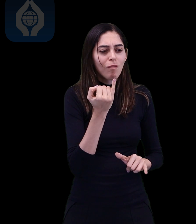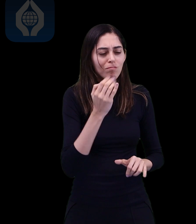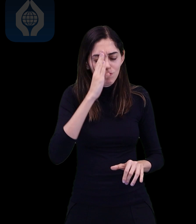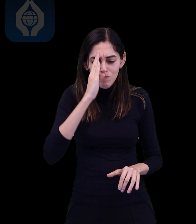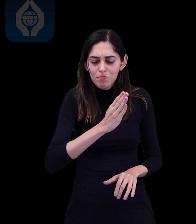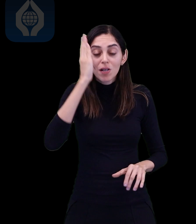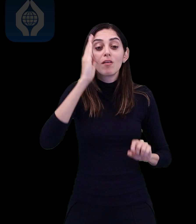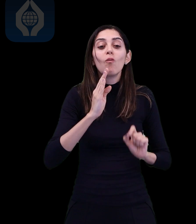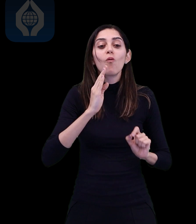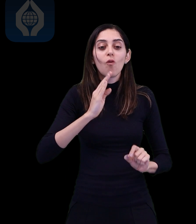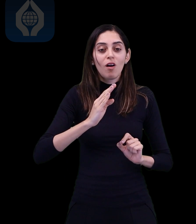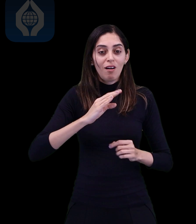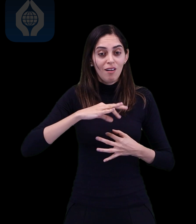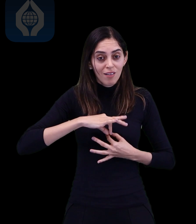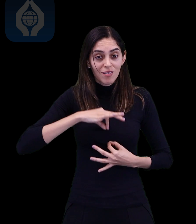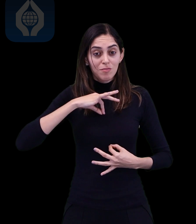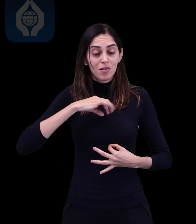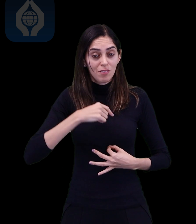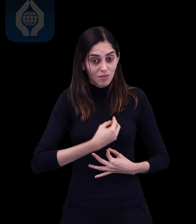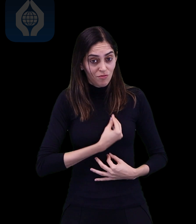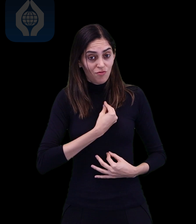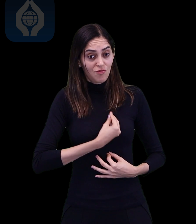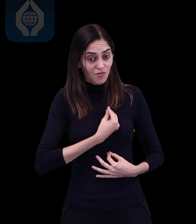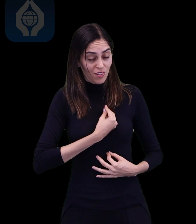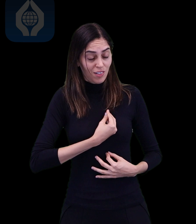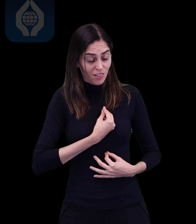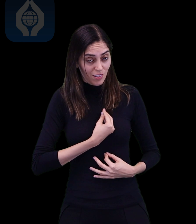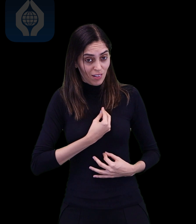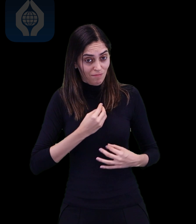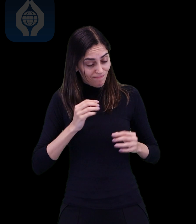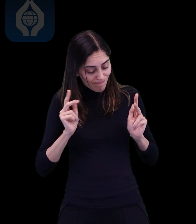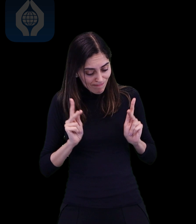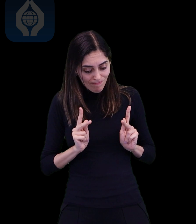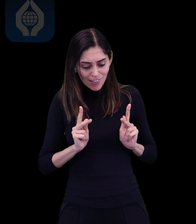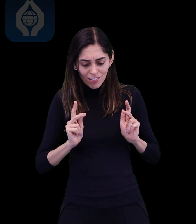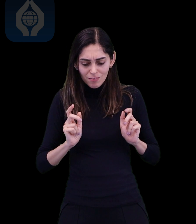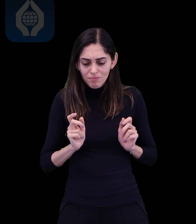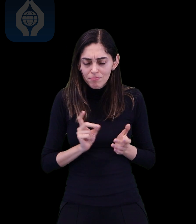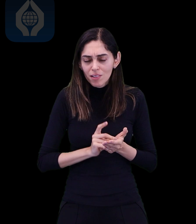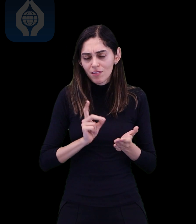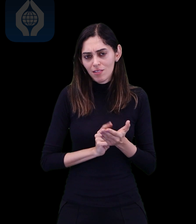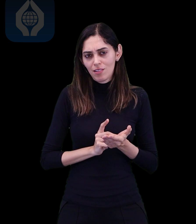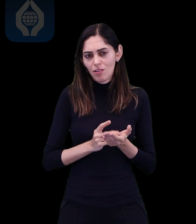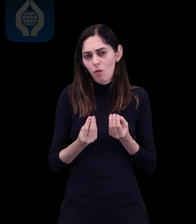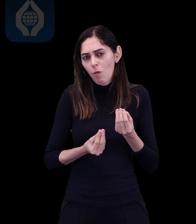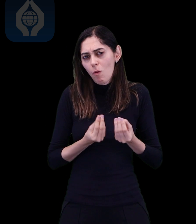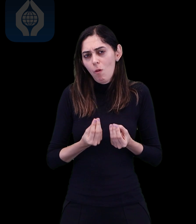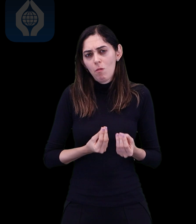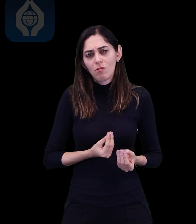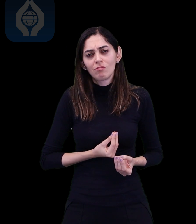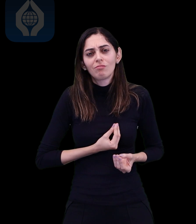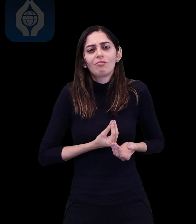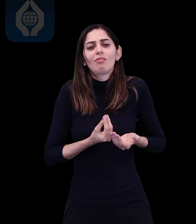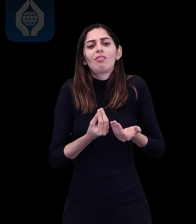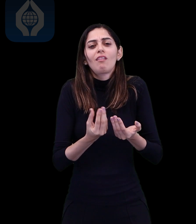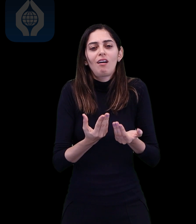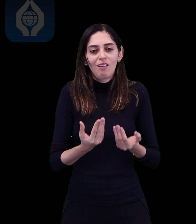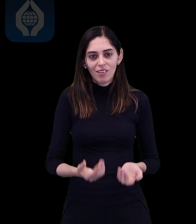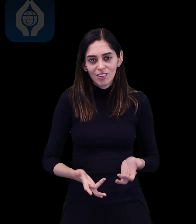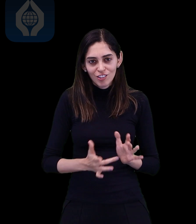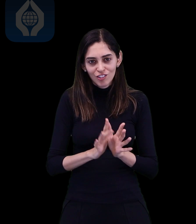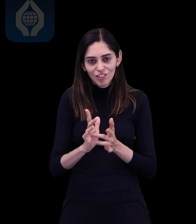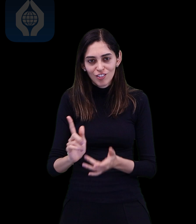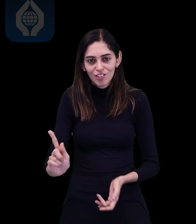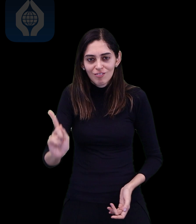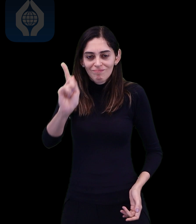satisfaz completamente. Como pode Jesus fazer isso por nós? Ele pode